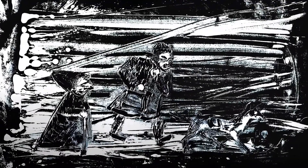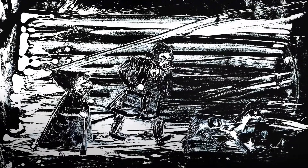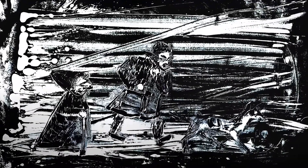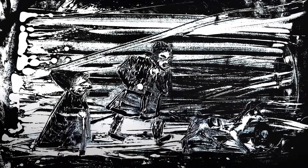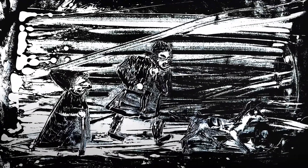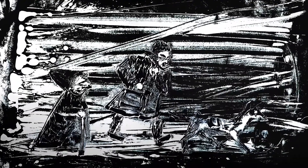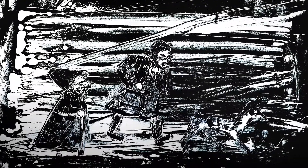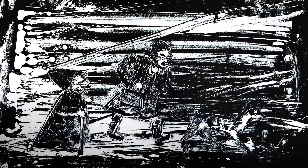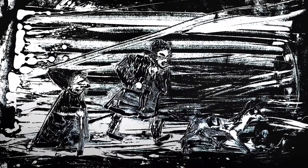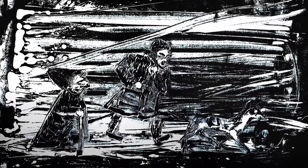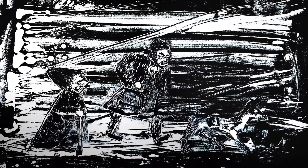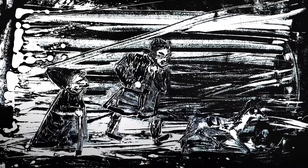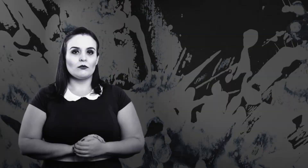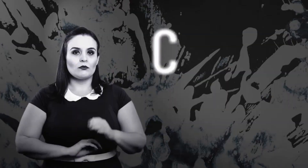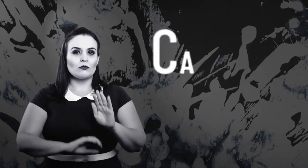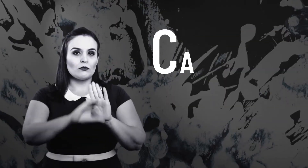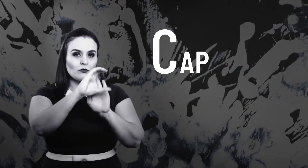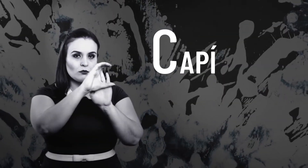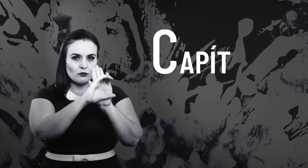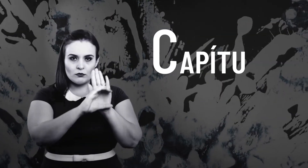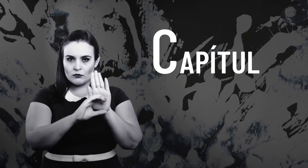pela forte tempestade. Capítulo 5.